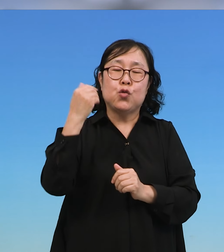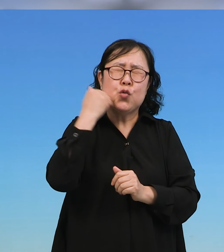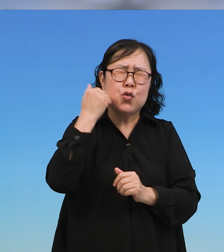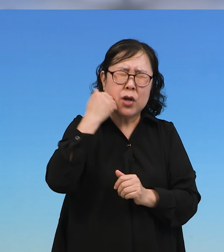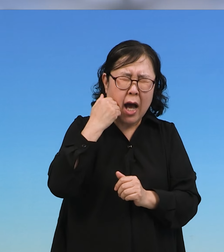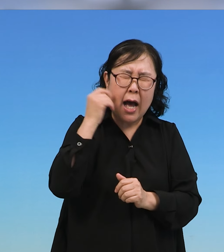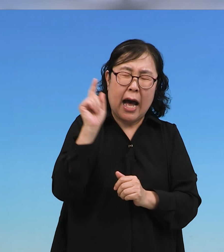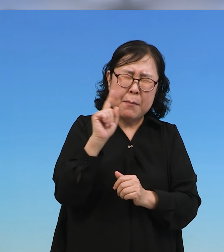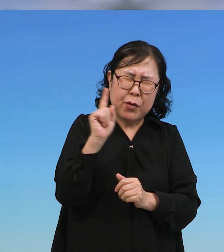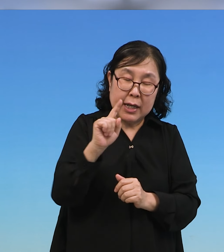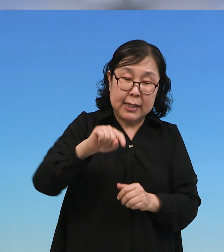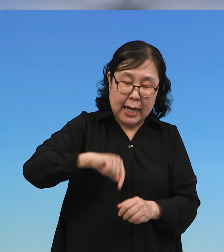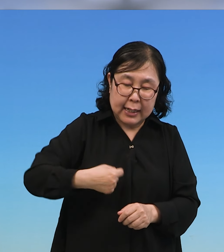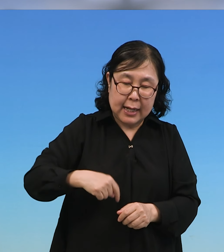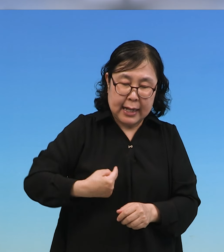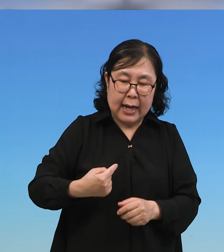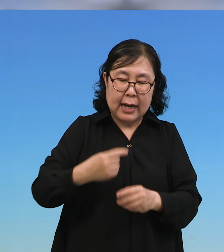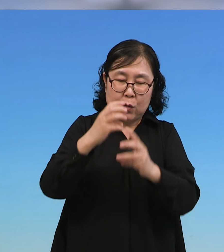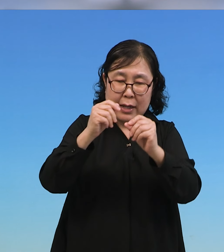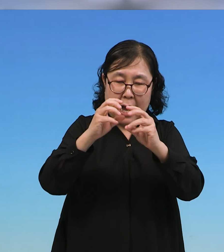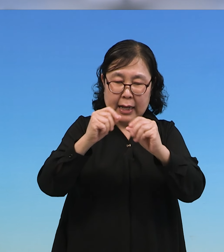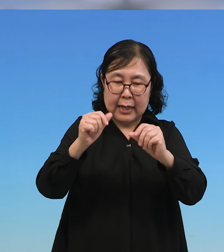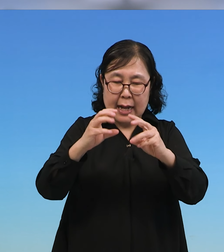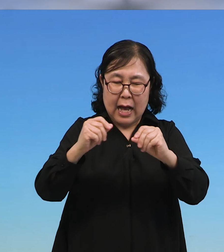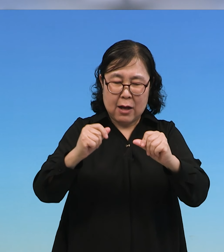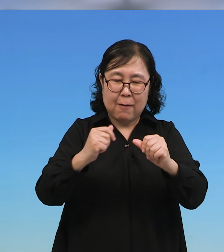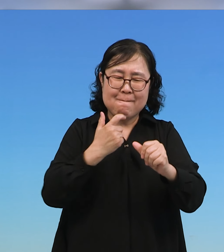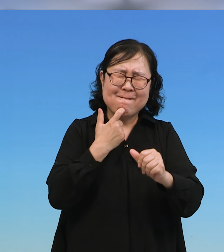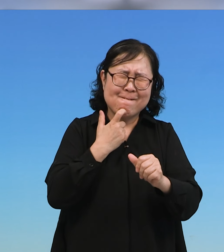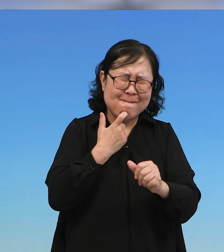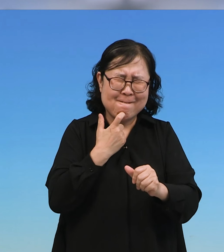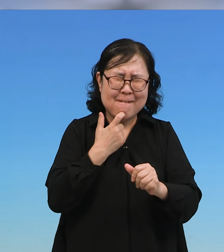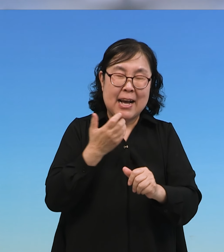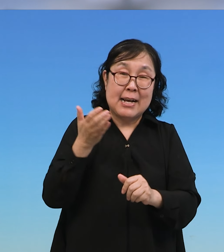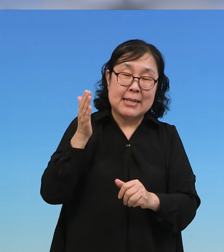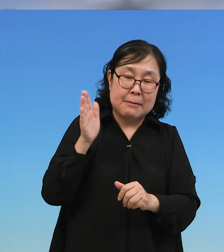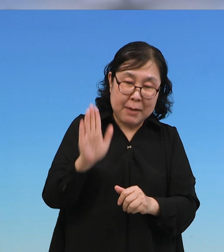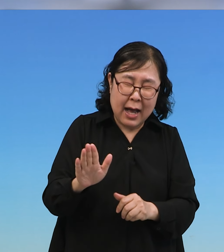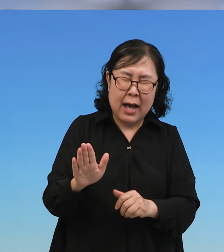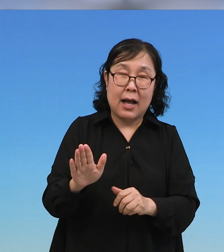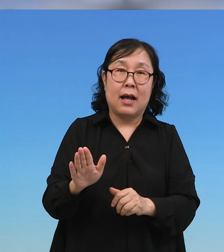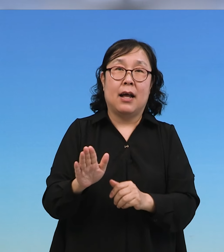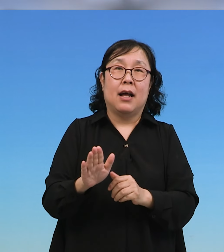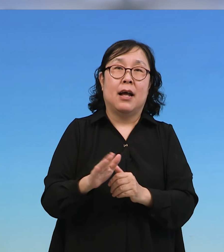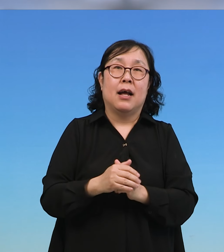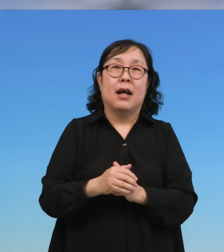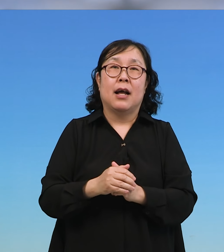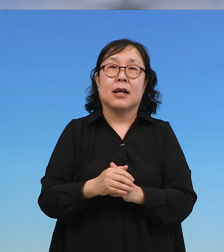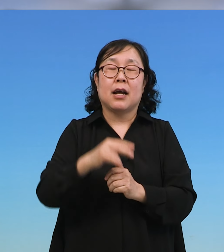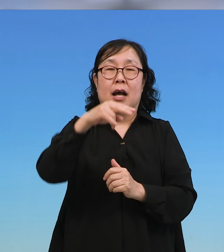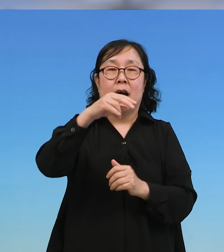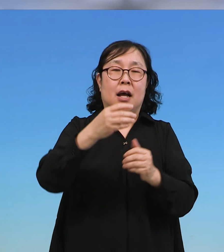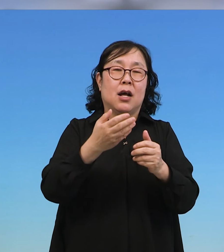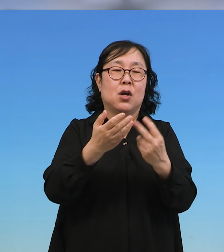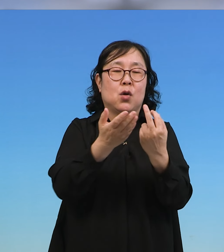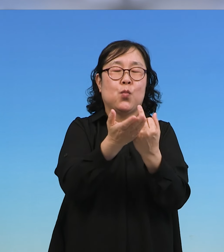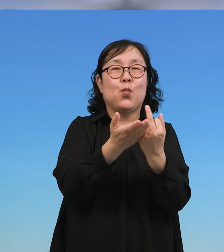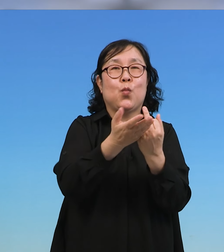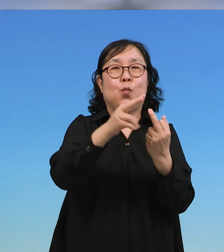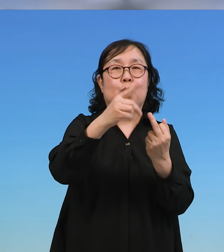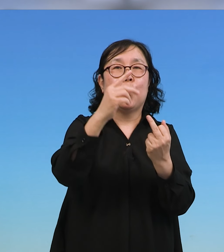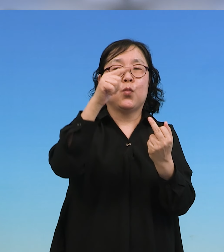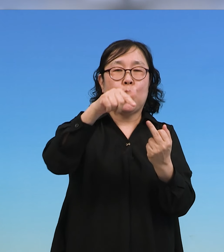그 누가 아무리 자기네 땅이라고 우겨도. 이 대학생 인도자가 경험도